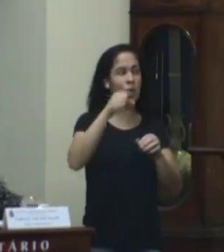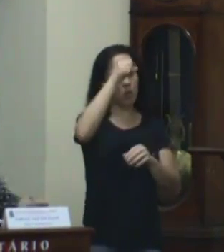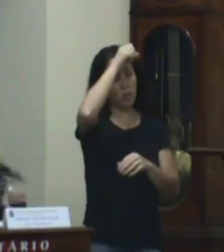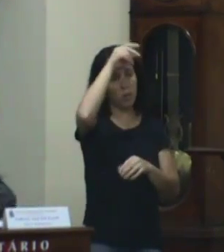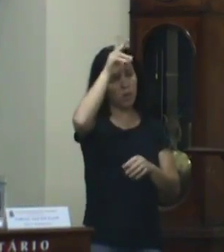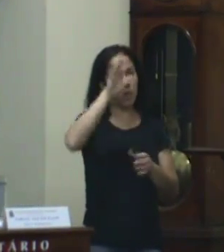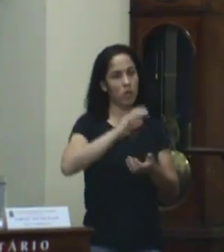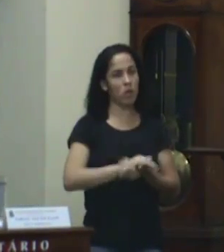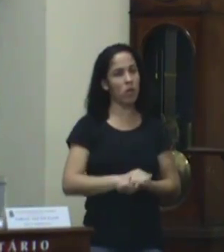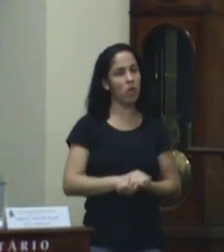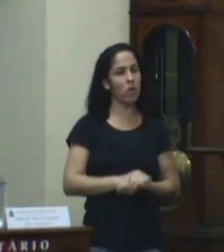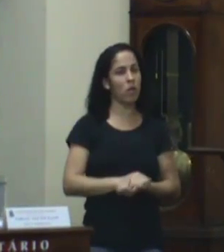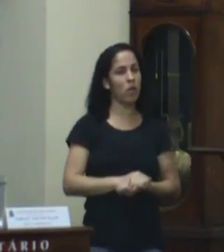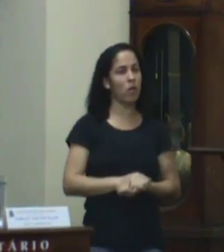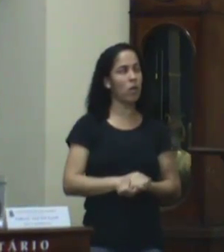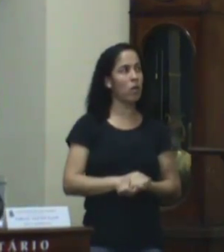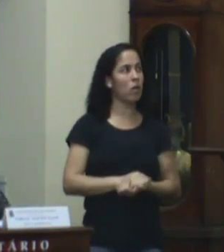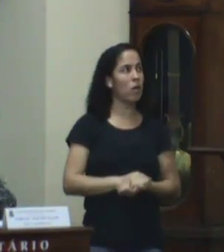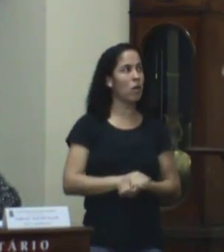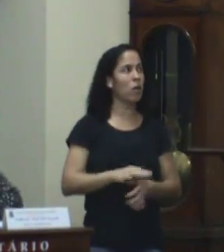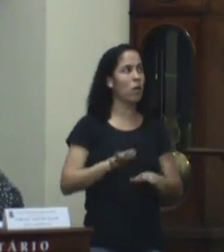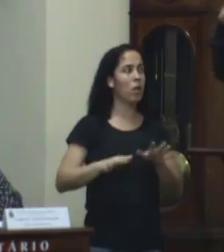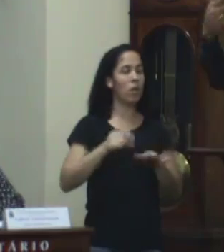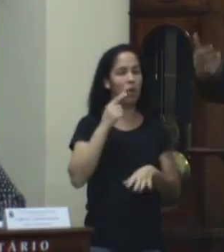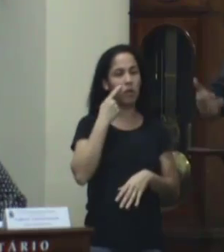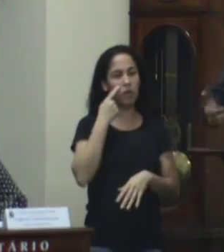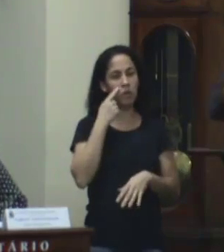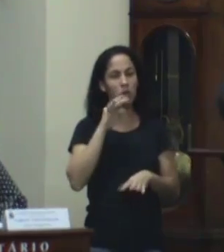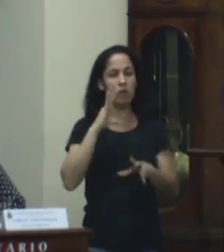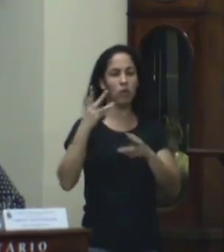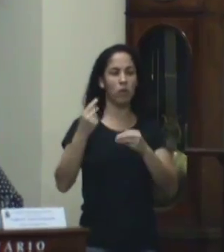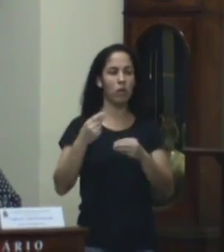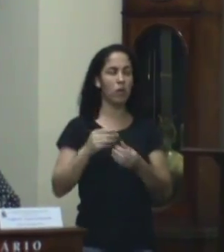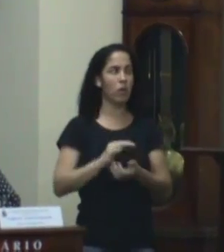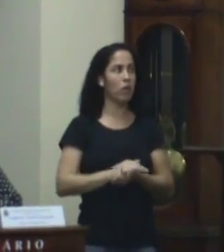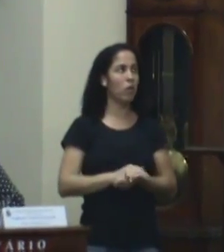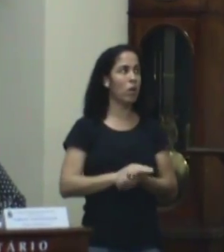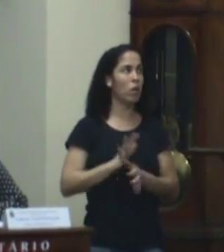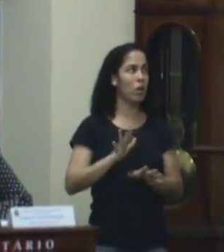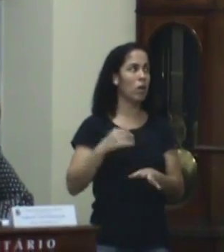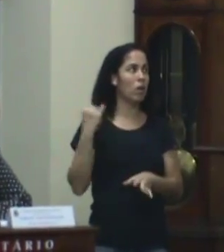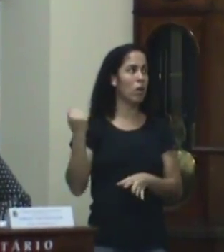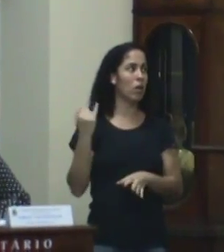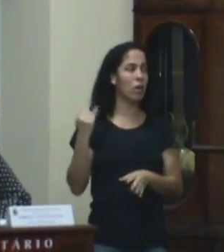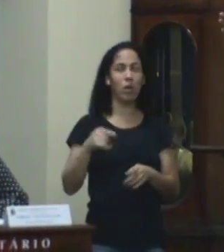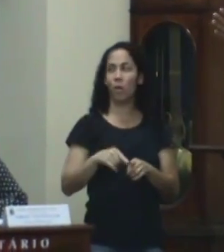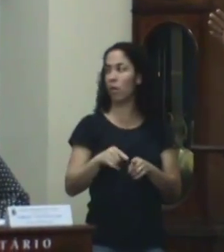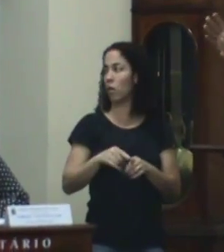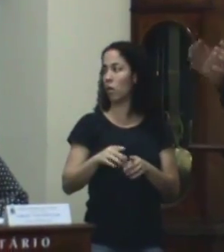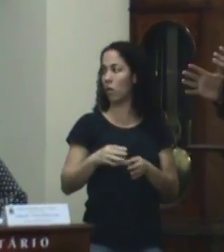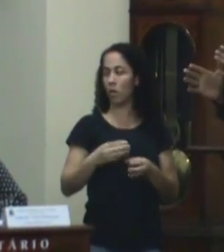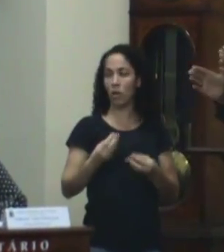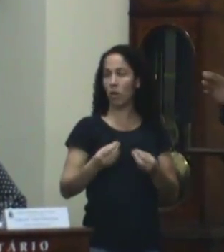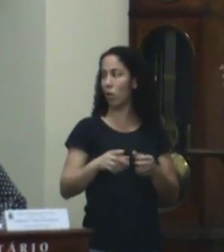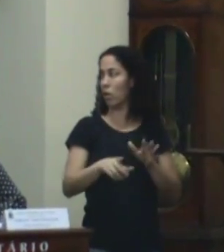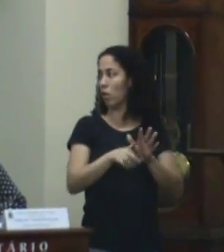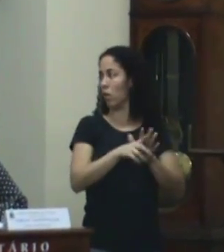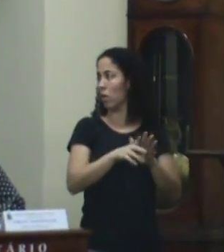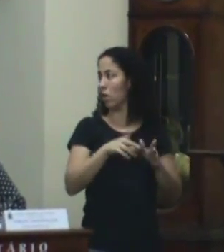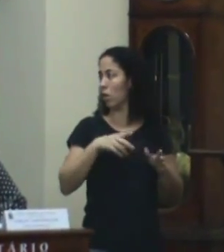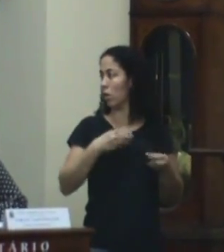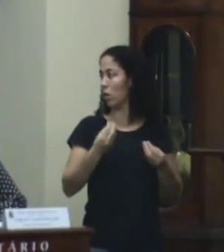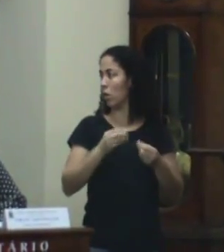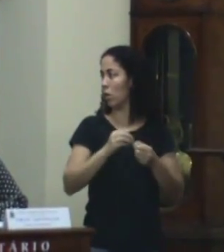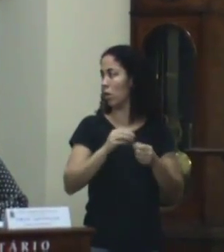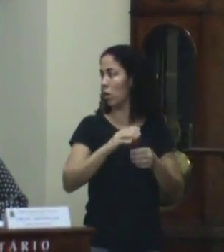nós fizemos, que é bastante interessante, o pleito de todos, mas é importante a gente saber que o legislativo tem uma prerrogativa